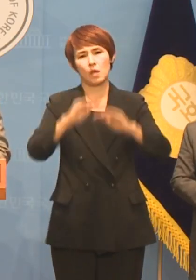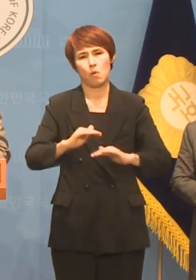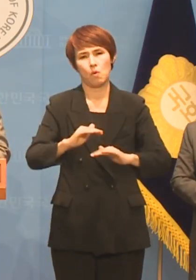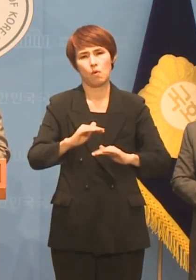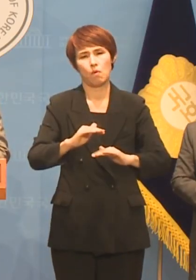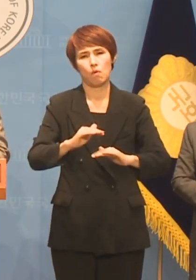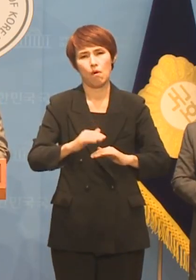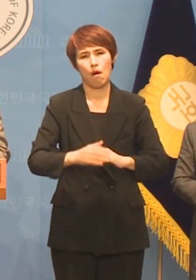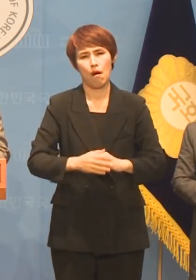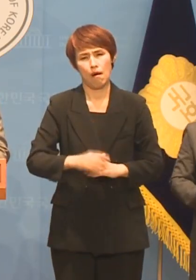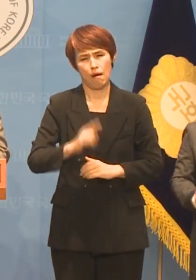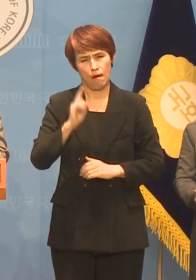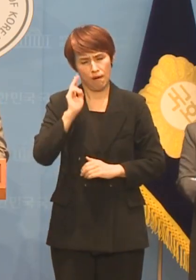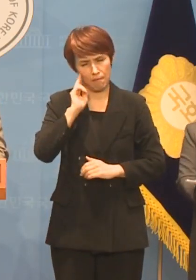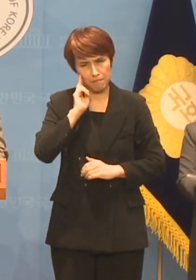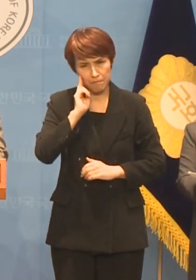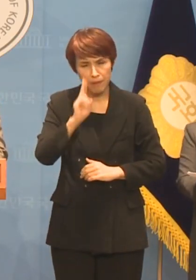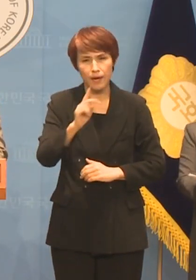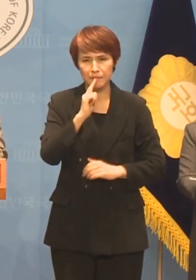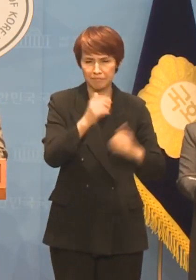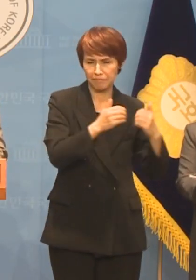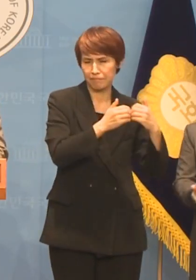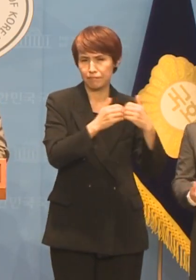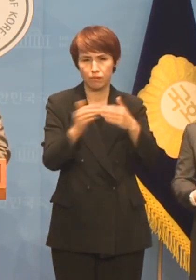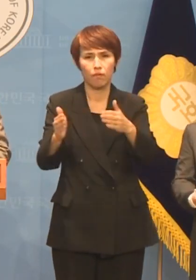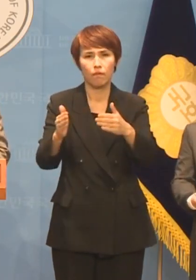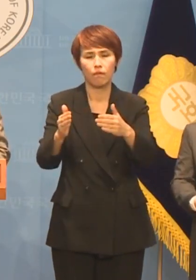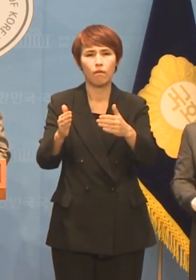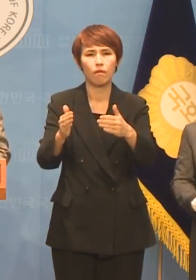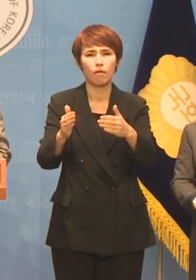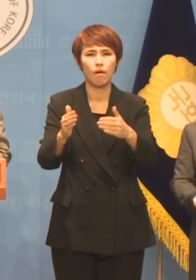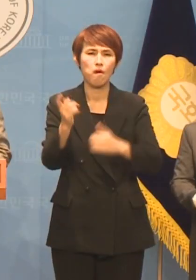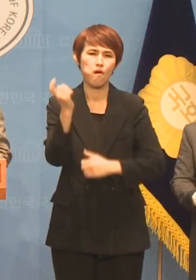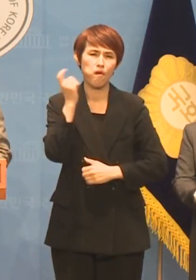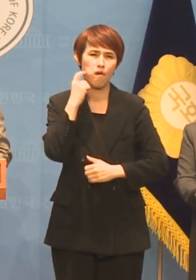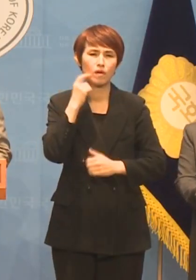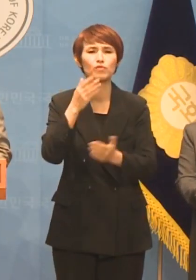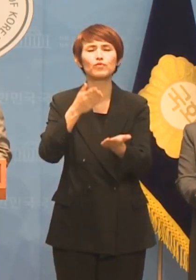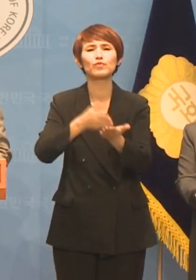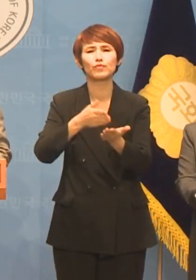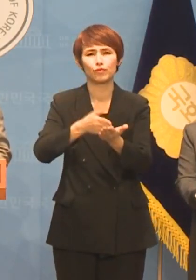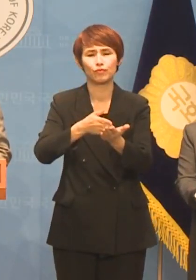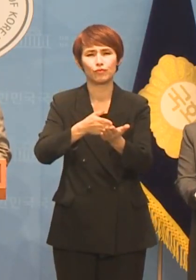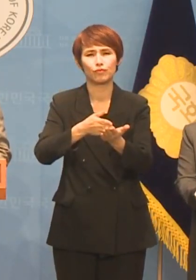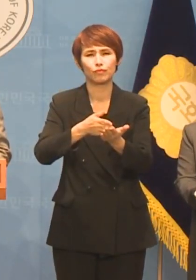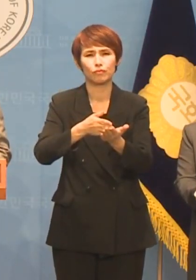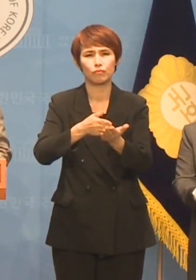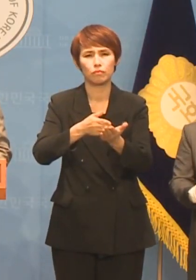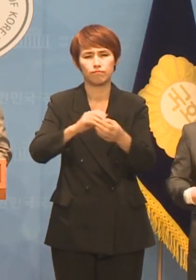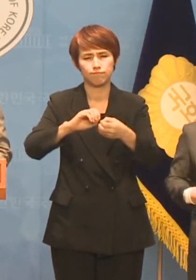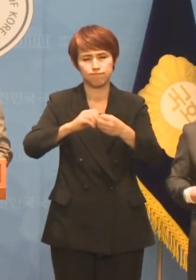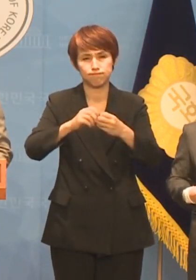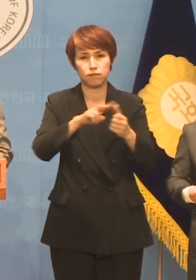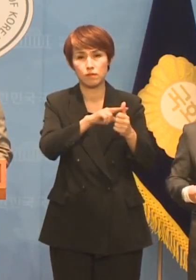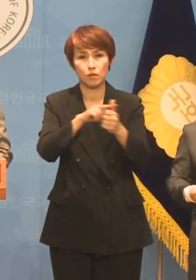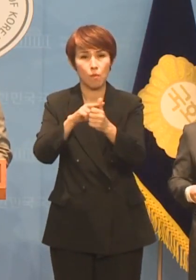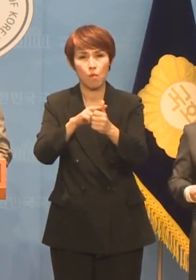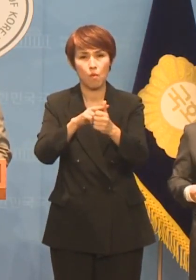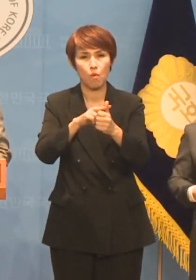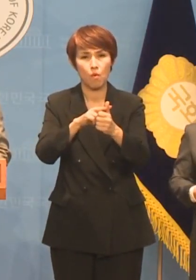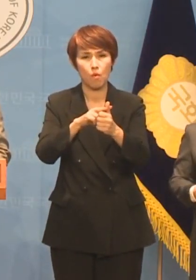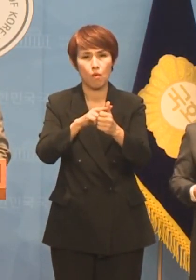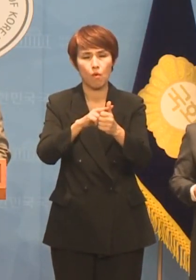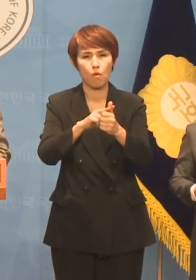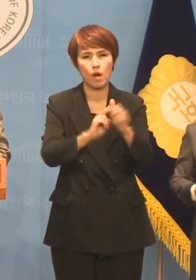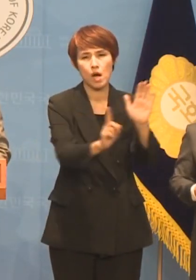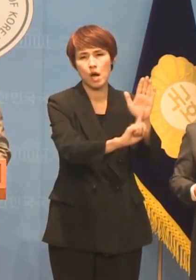이제는 막가는 그러한 이 가짜 뉴스와 조작된 정보가 살포되고 있다는